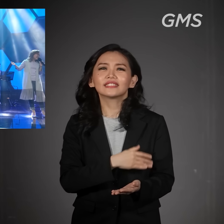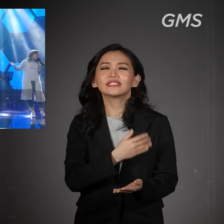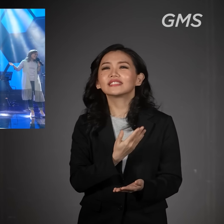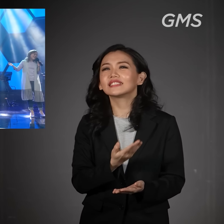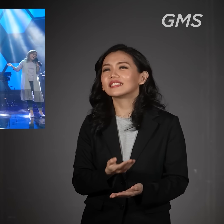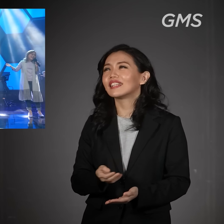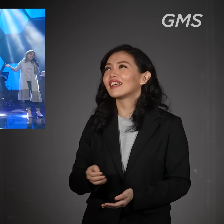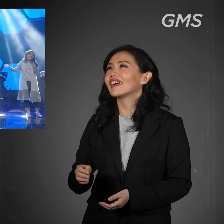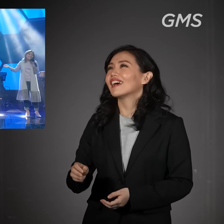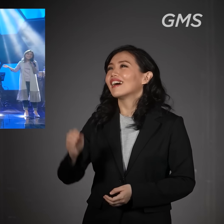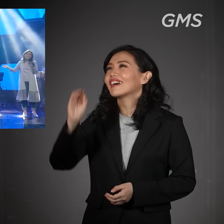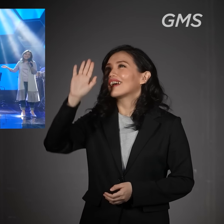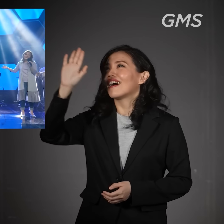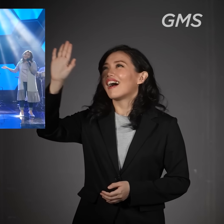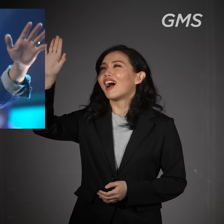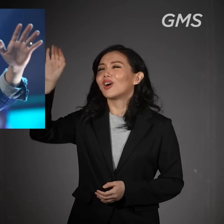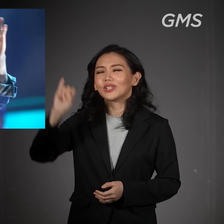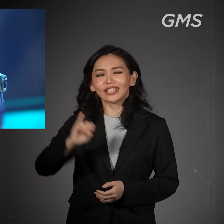terindah,